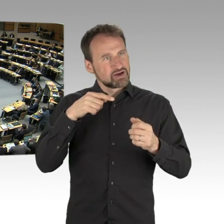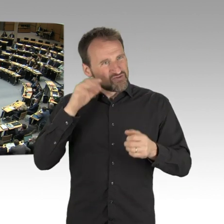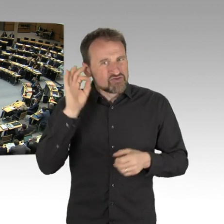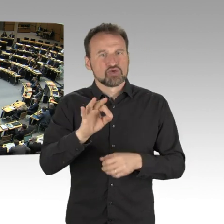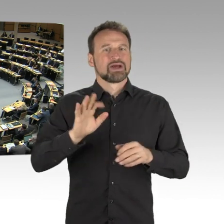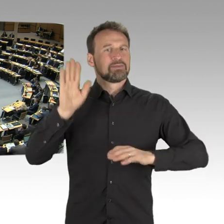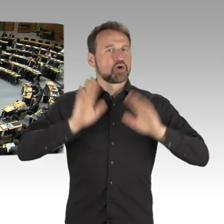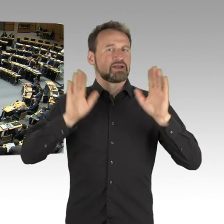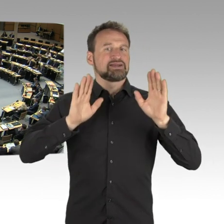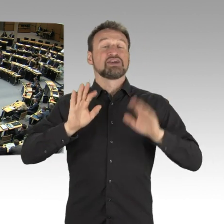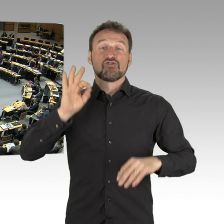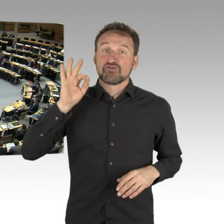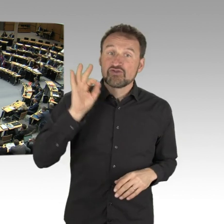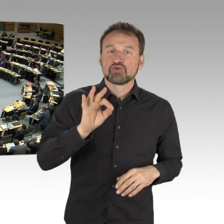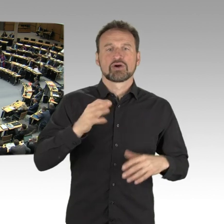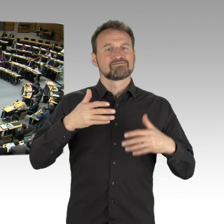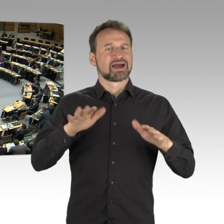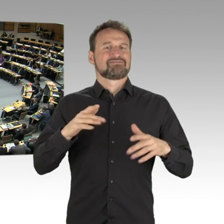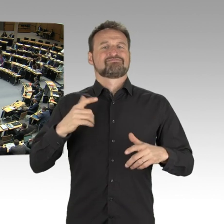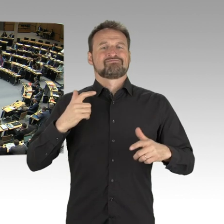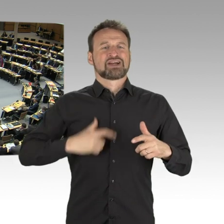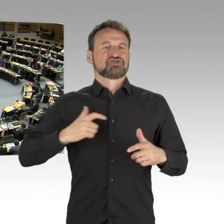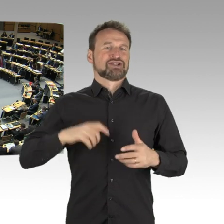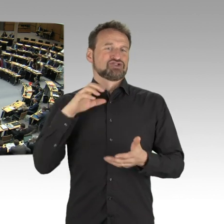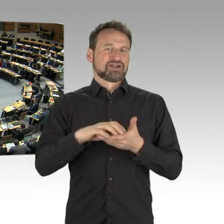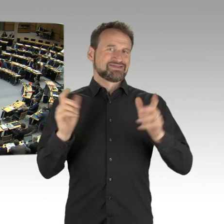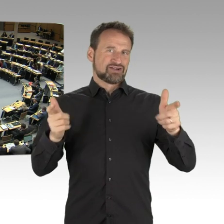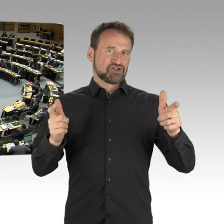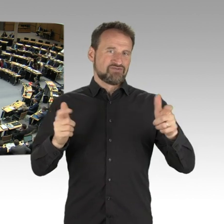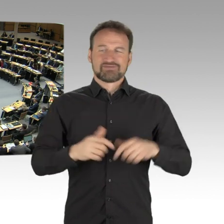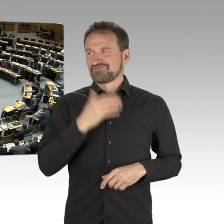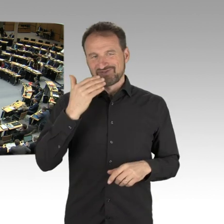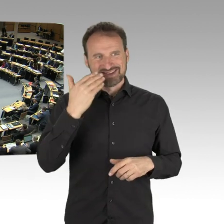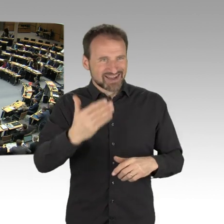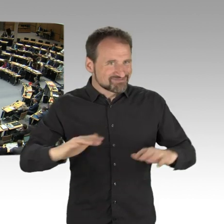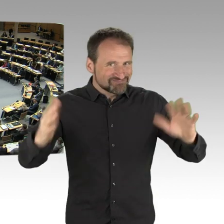Für die AfD-Fraktion hat jetzt der Kollege Pastarski das Wort. Bitte schön.